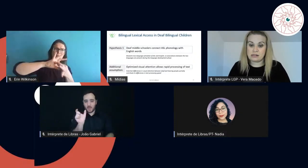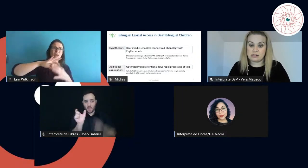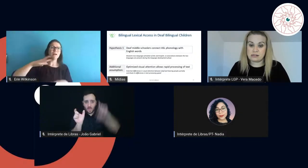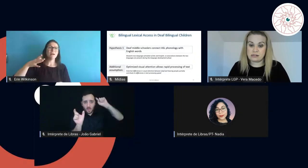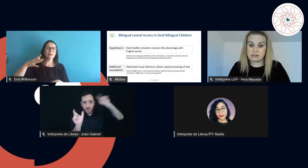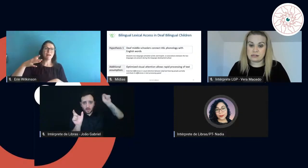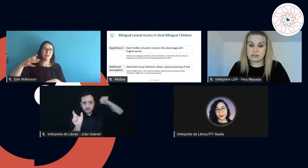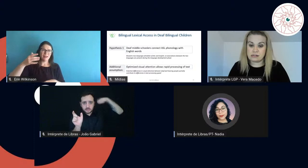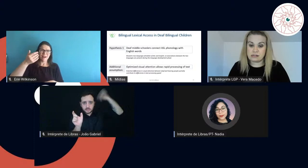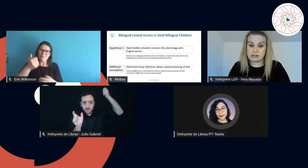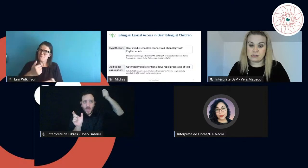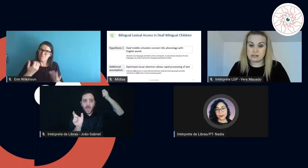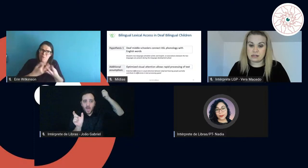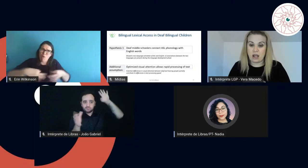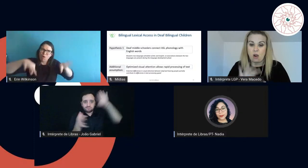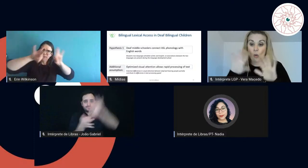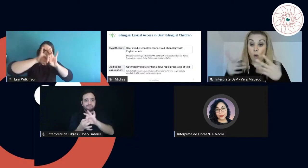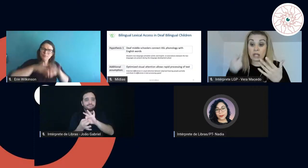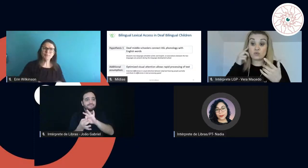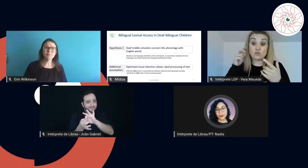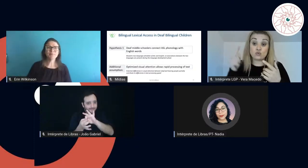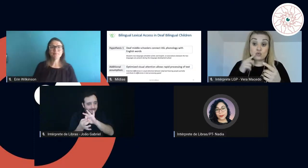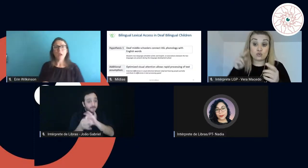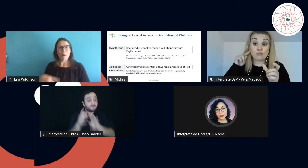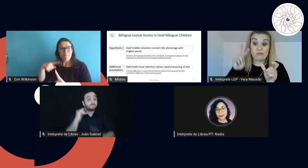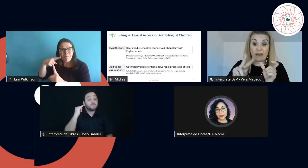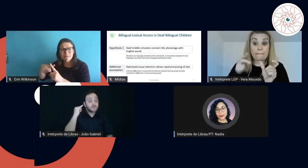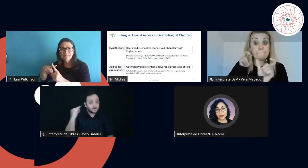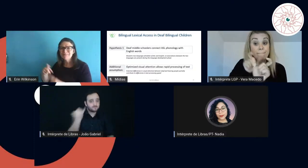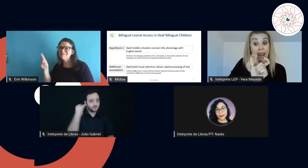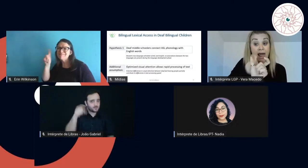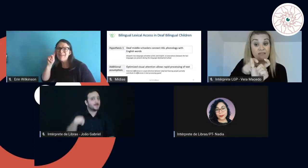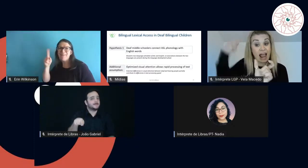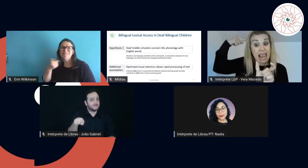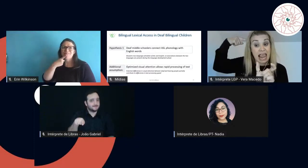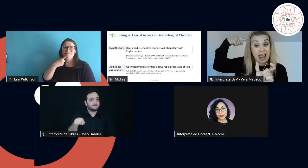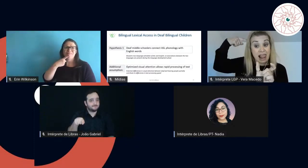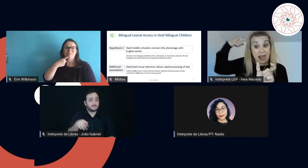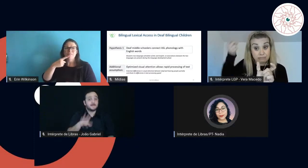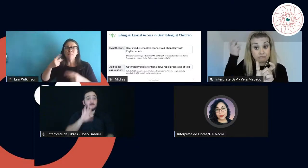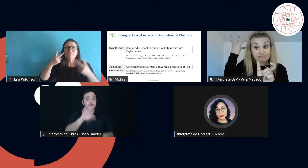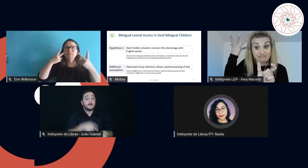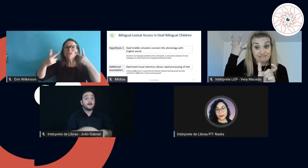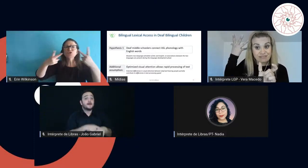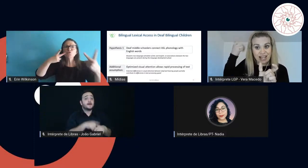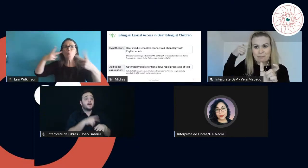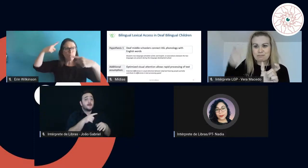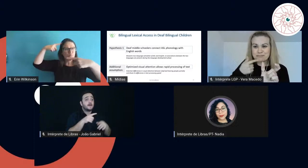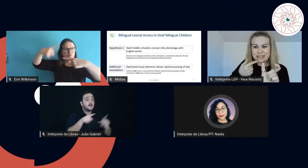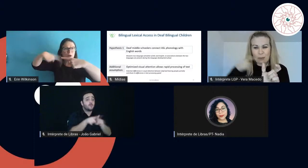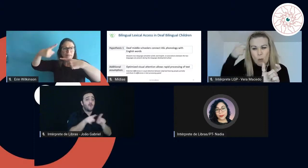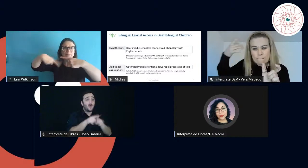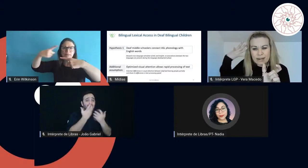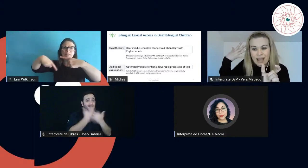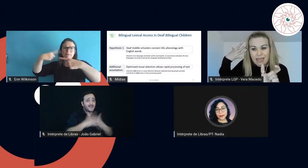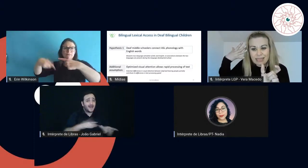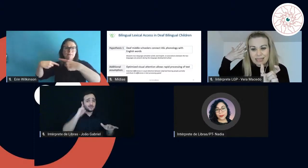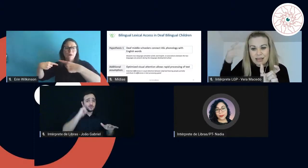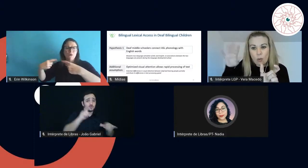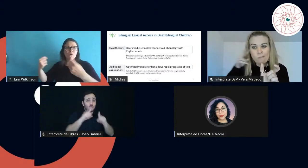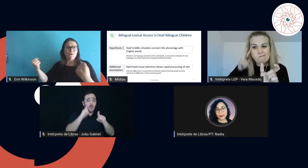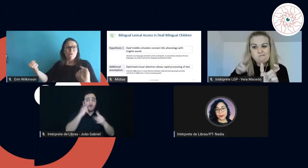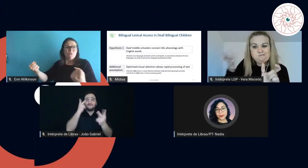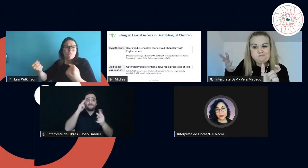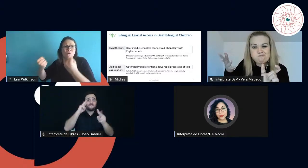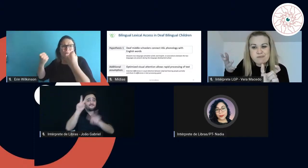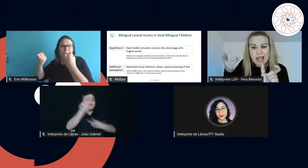bilíngues. Bem, foi colocado aqui a respeito da quando sujeito surdo se depara